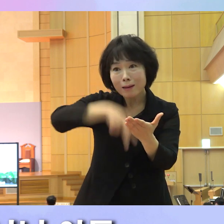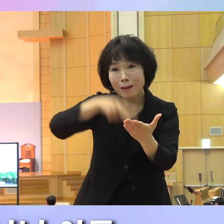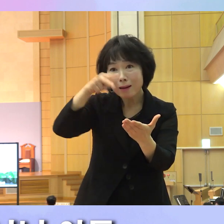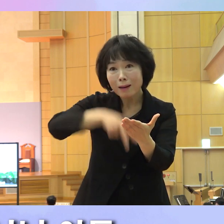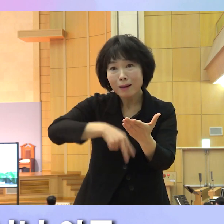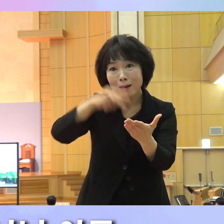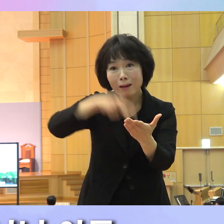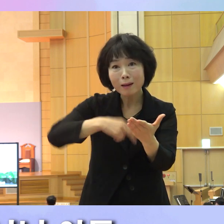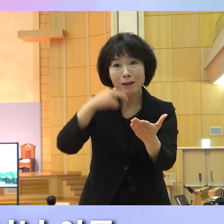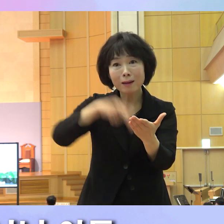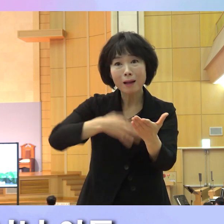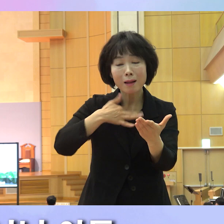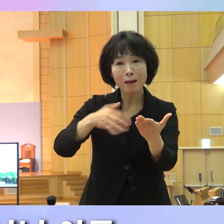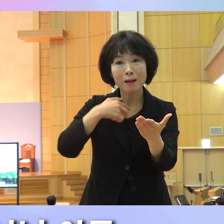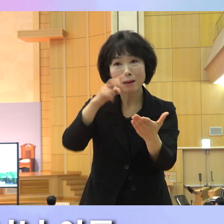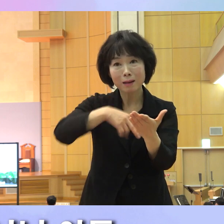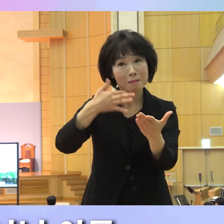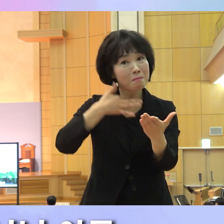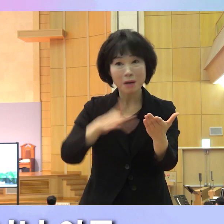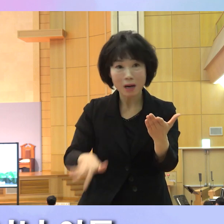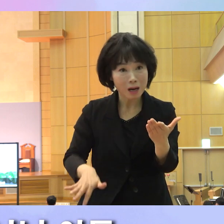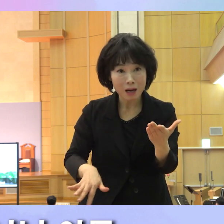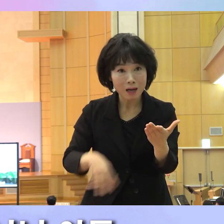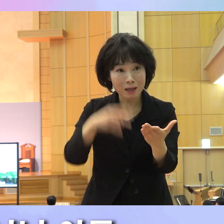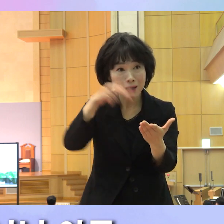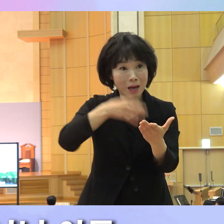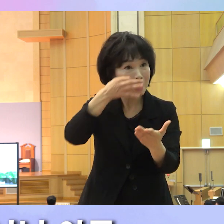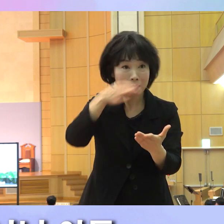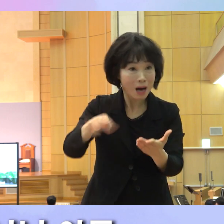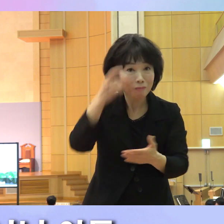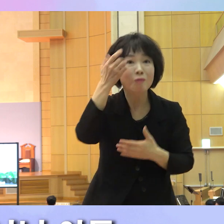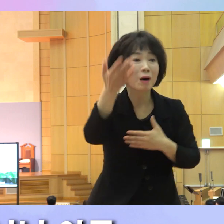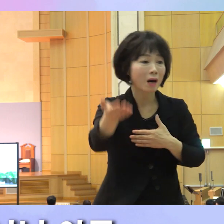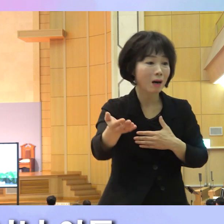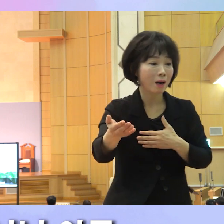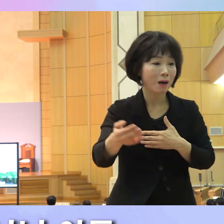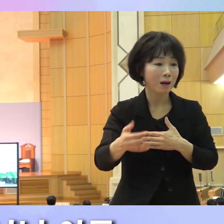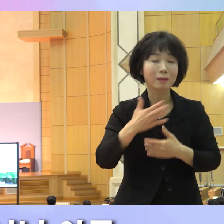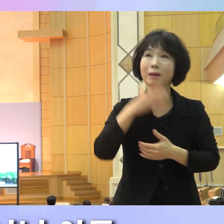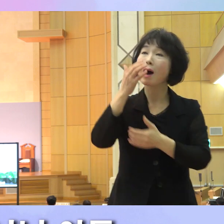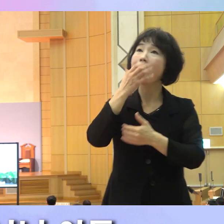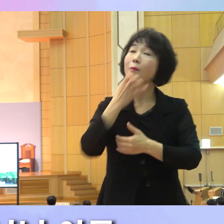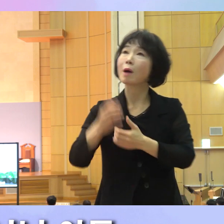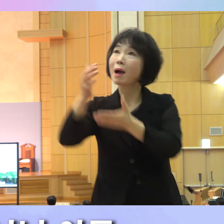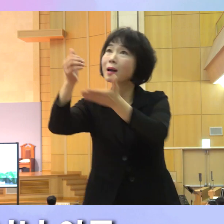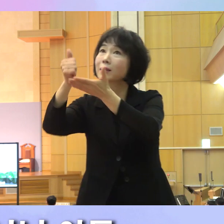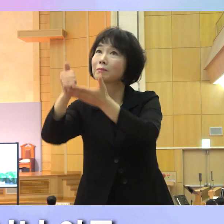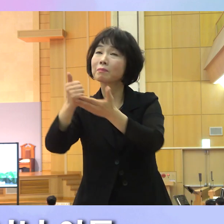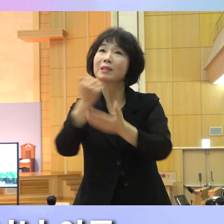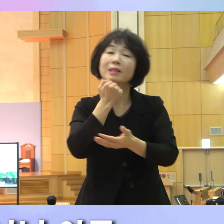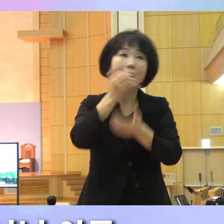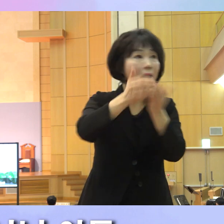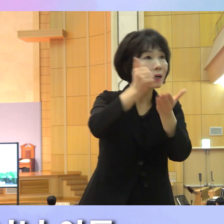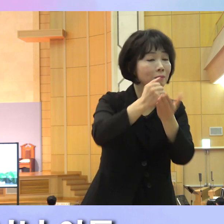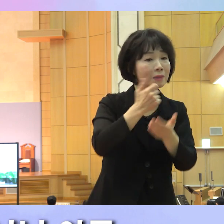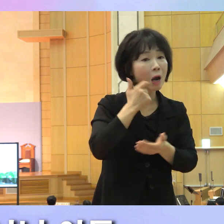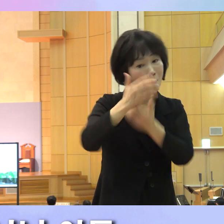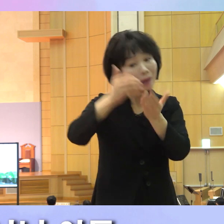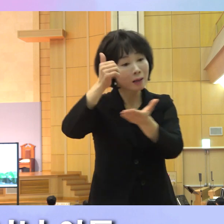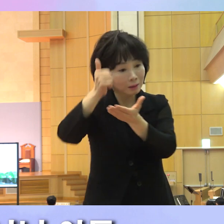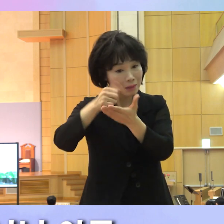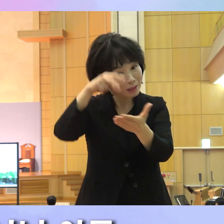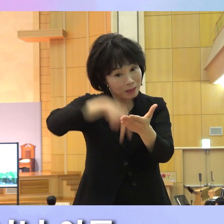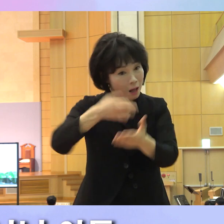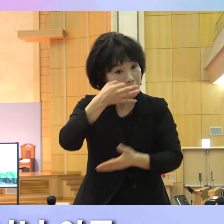못하였느냐. 성경 말씀에 아브라함의 하나님, 이삭의 하나님, 야곱의 하나님이다 한 말씀을 읽어보지 못했냐.